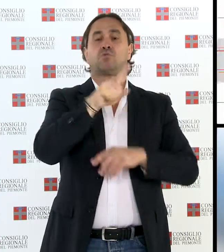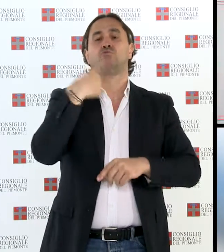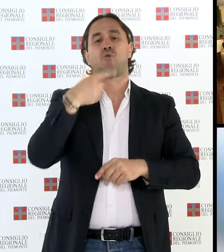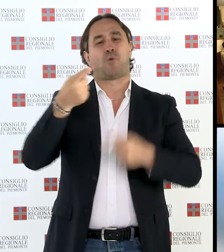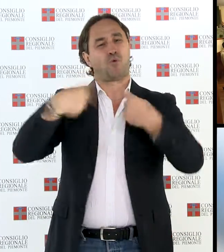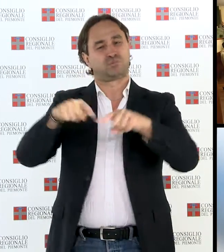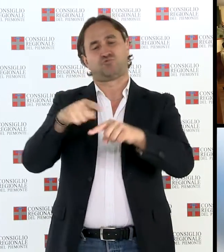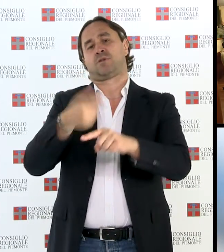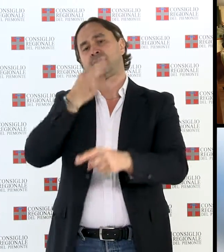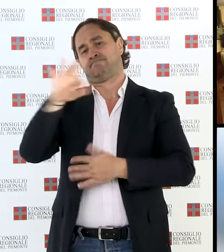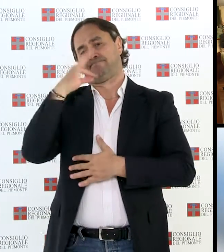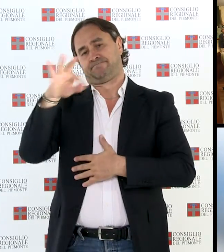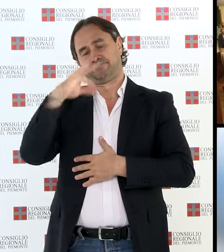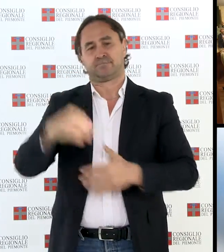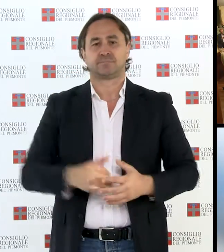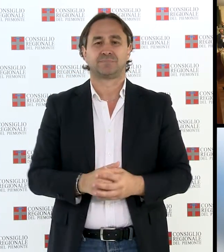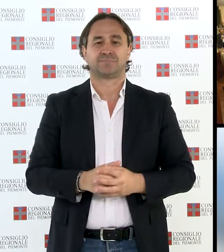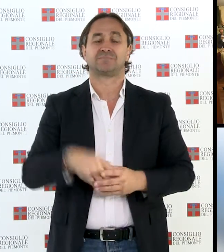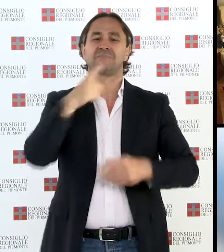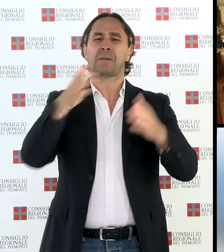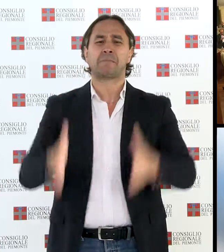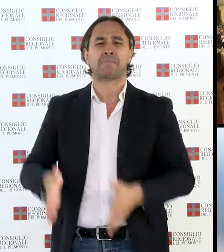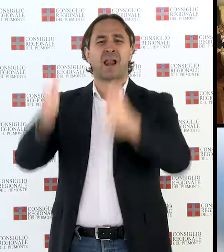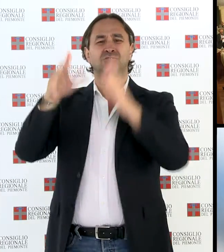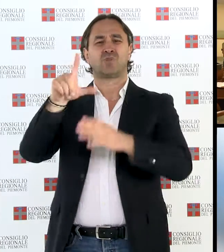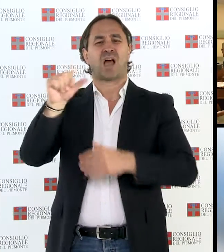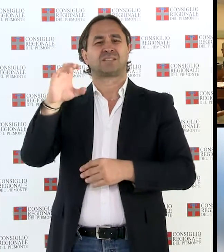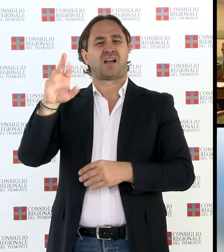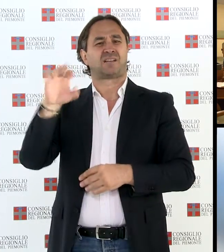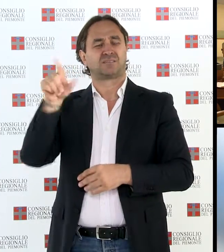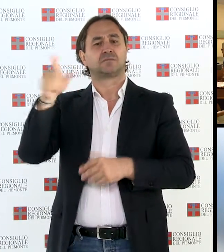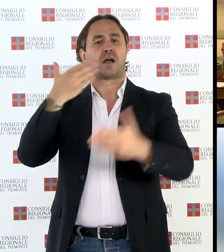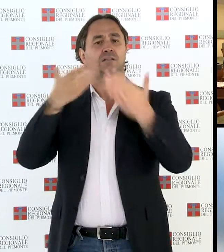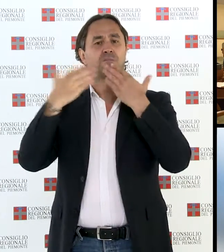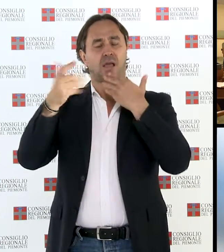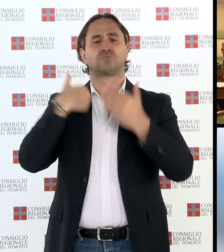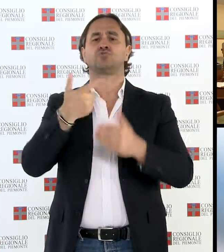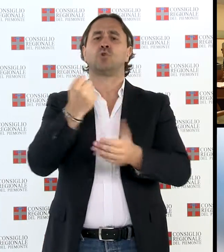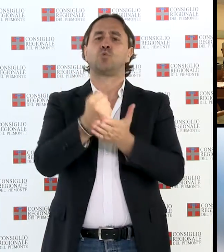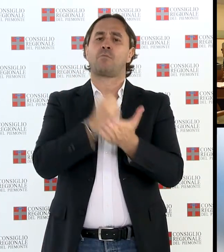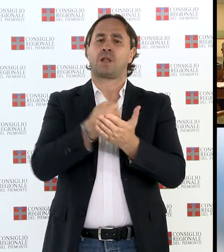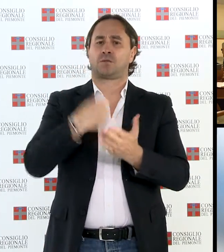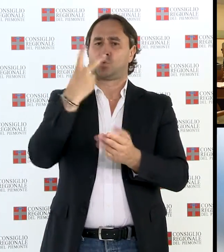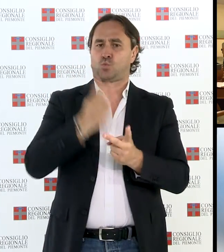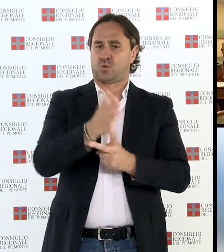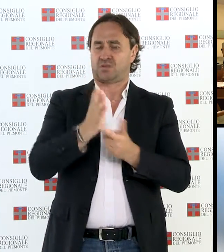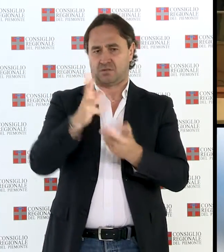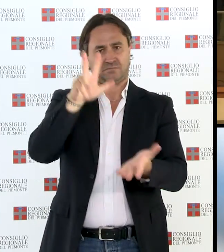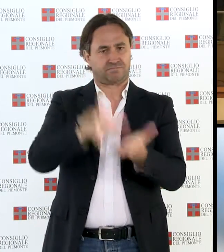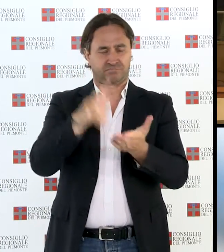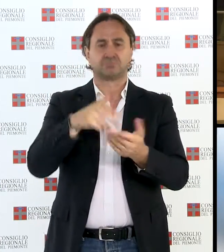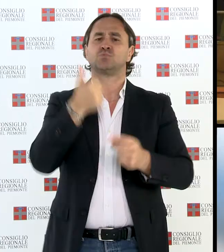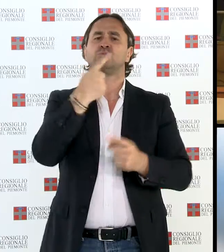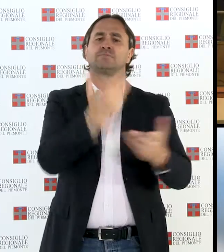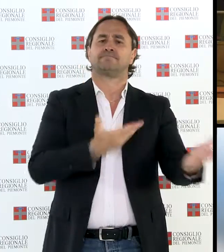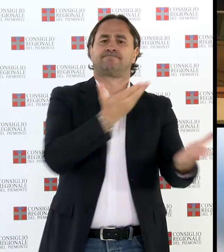commissione. L'Assemblea di Palazzo Lascaris ha approvato il 19 luglio due documenti di indirizzo. Si tratta di una mozione,